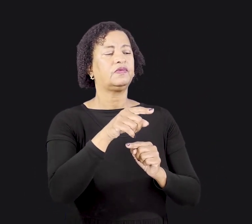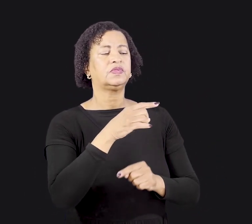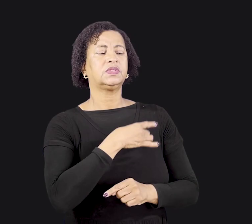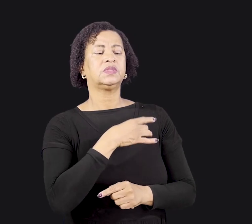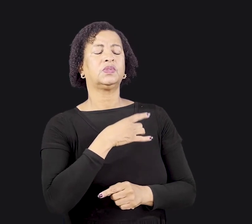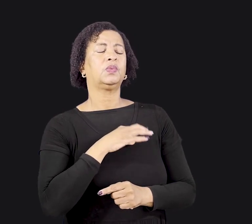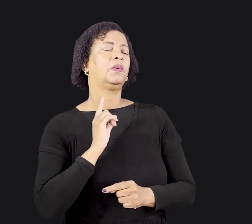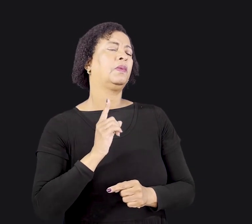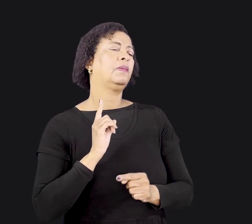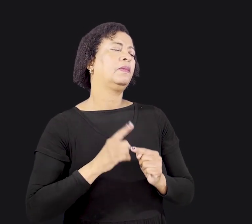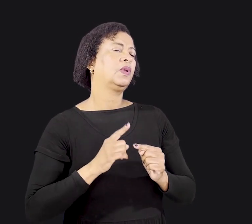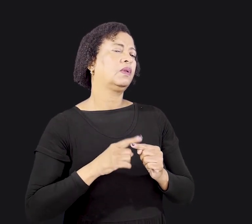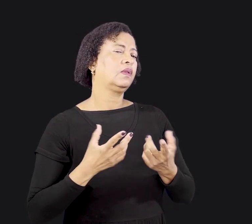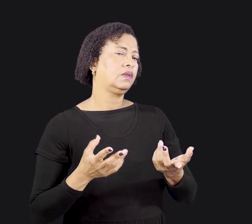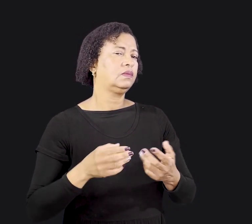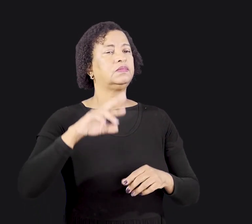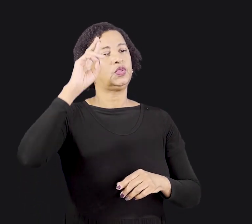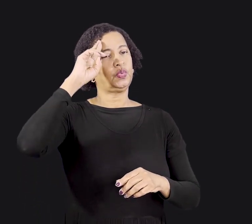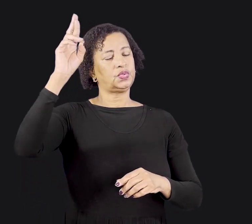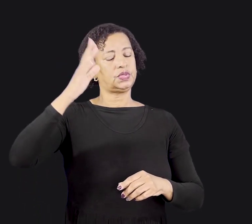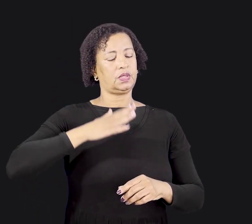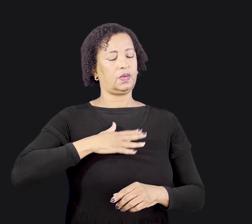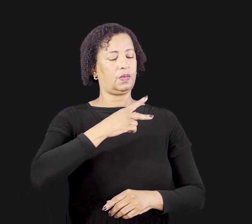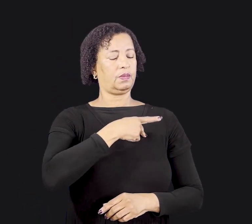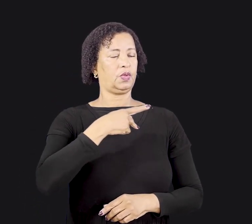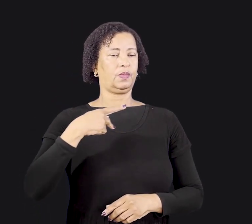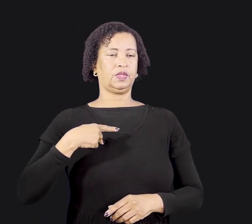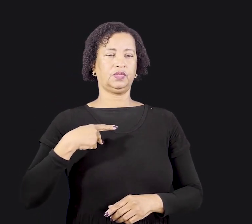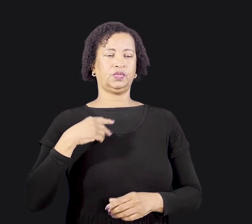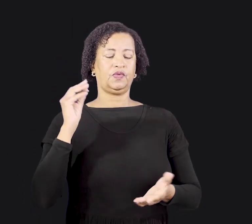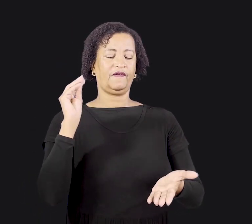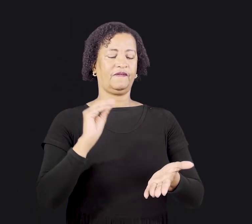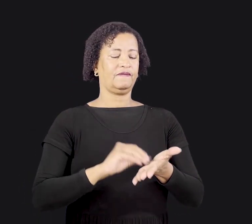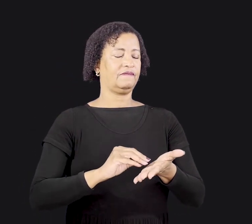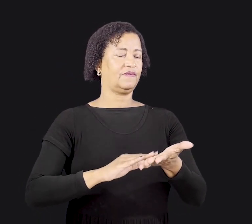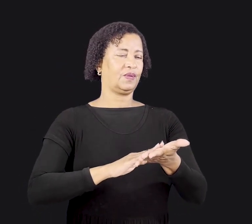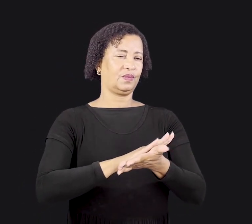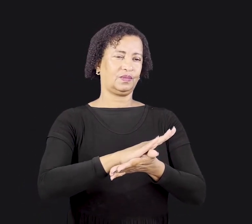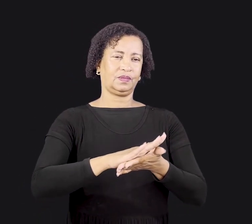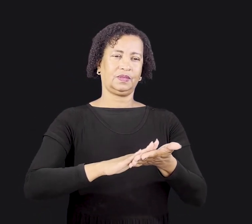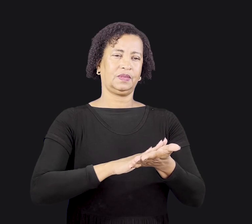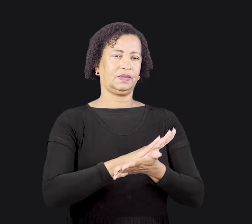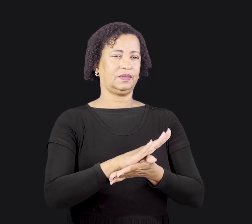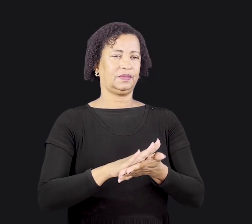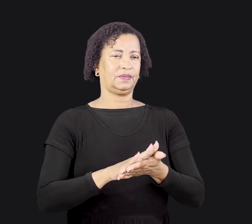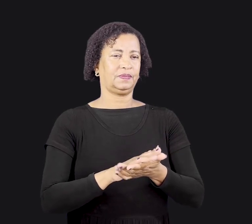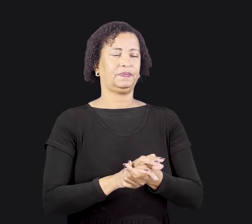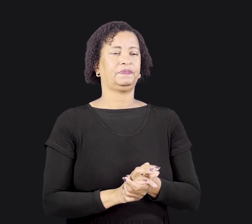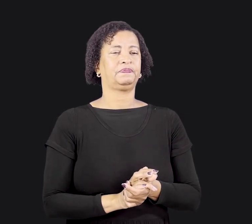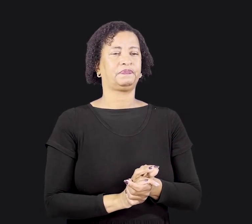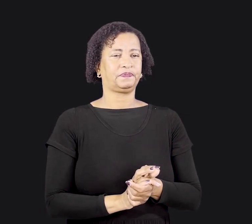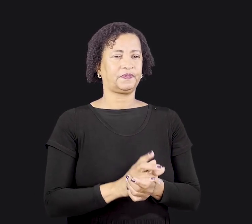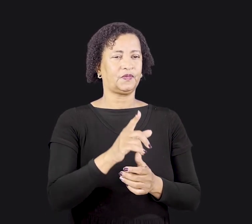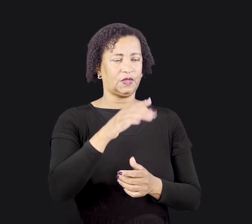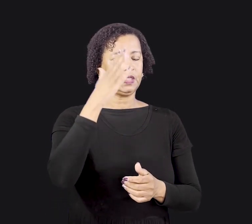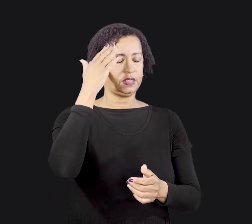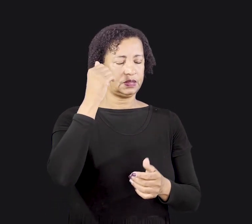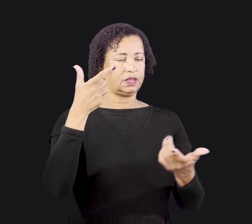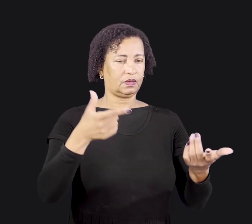medo? O Senhor é o meu pastor, nada me faltará. Estou convencido de que o Senhor está